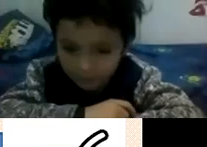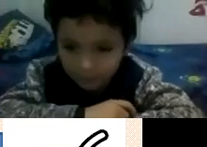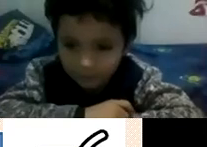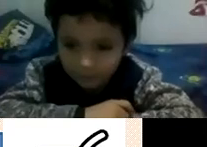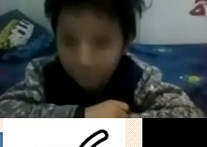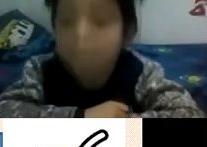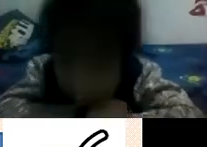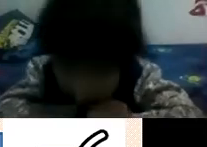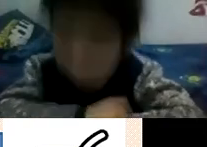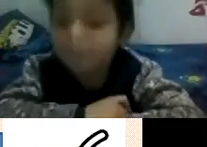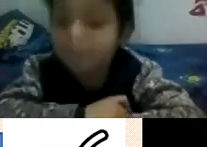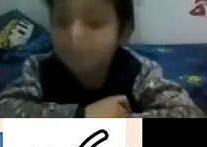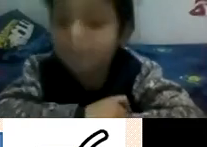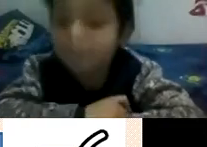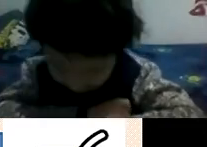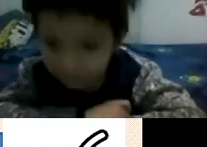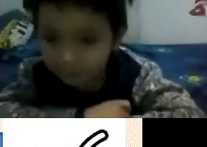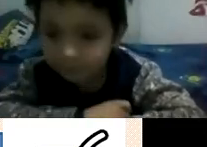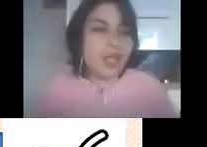plástico sí. ¿Cierto?